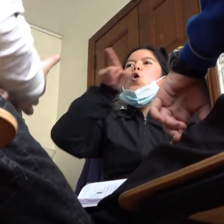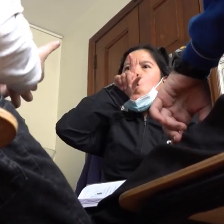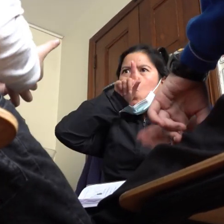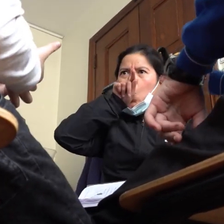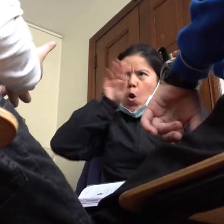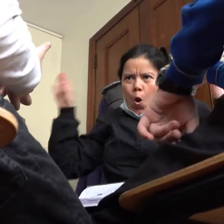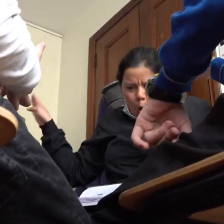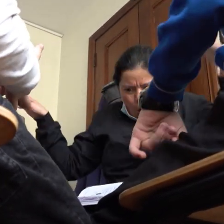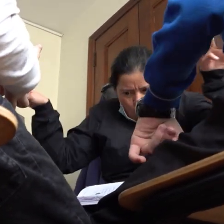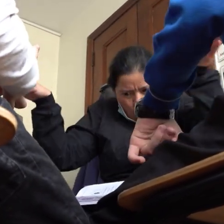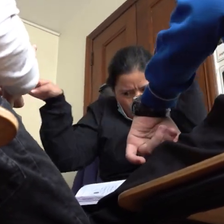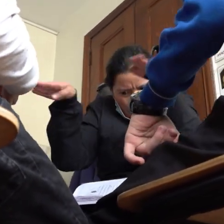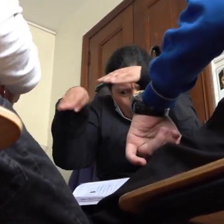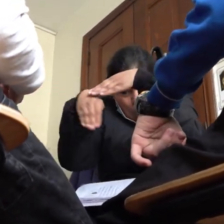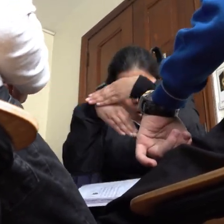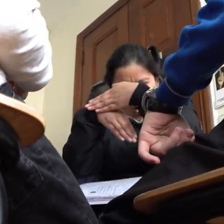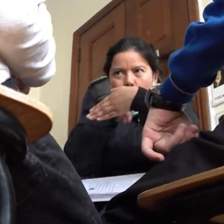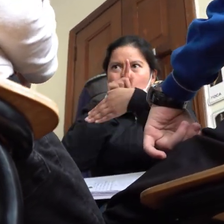comunidad.